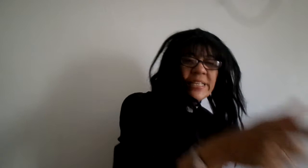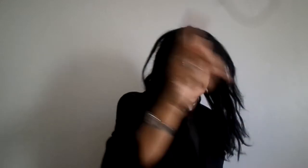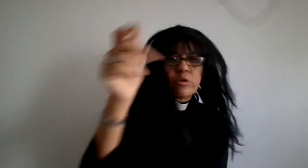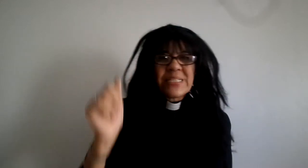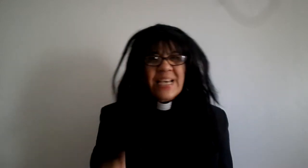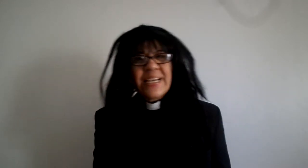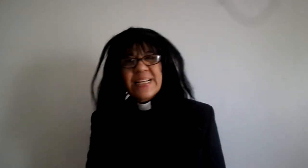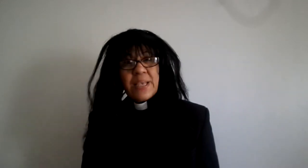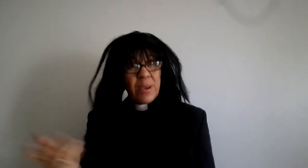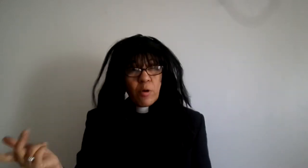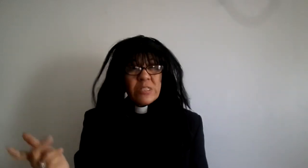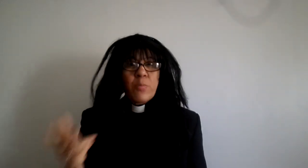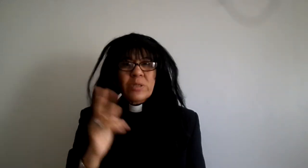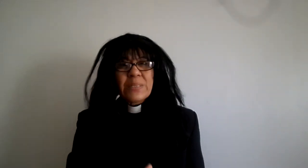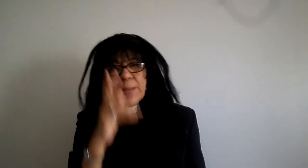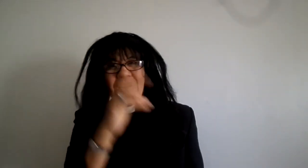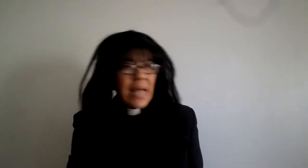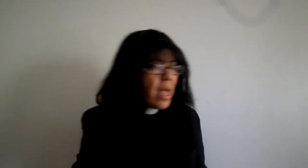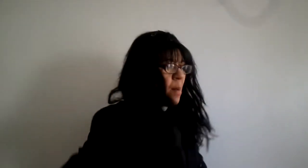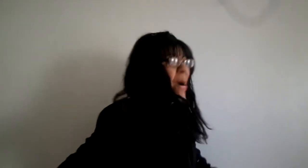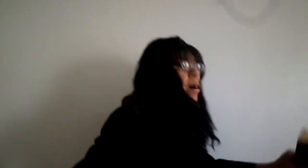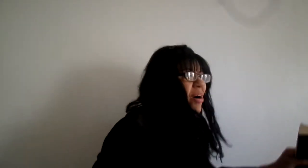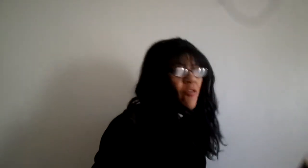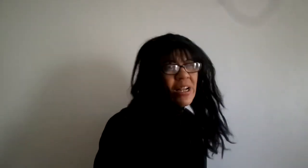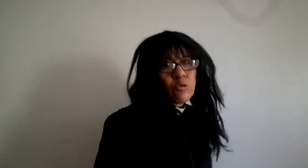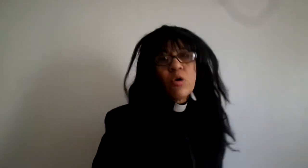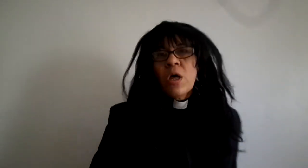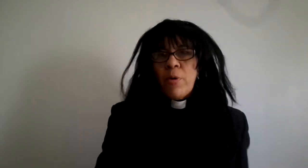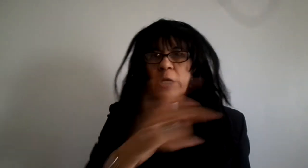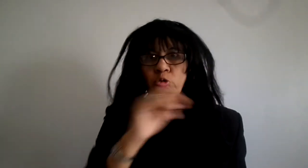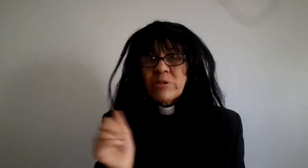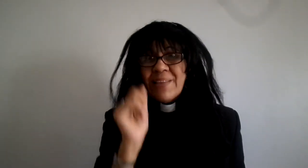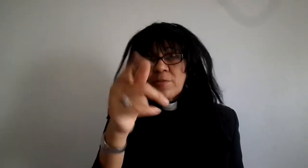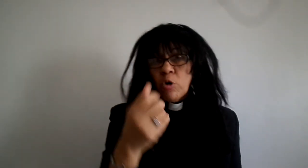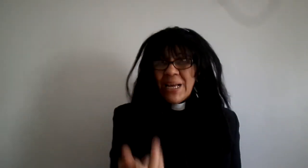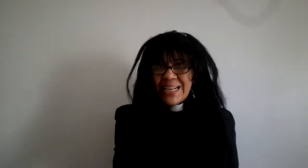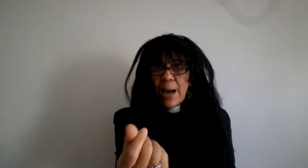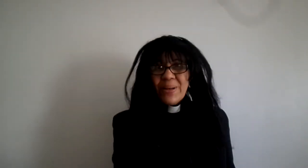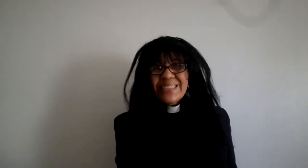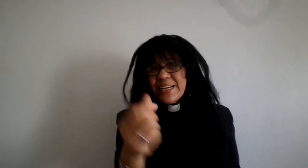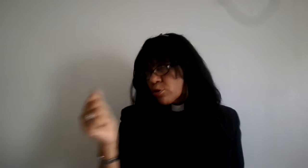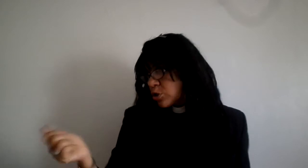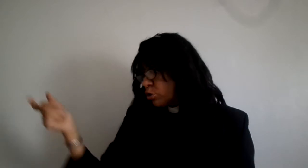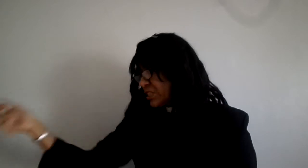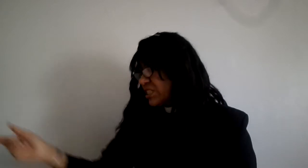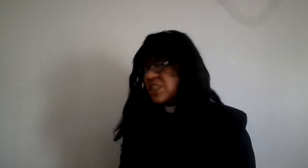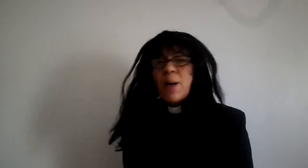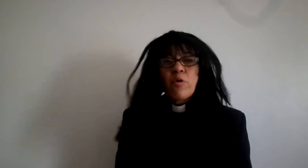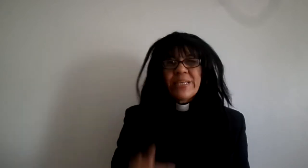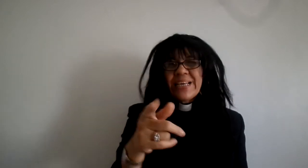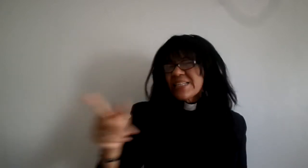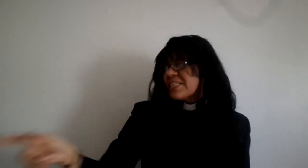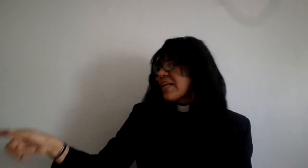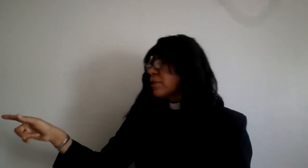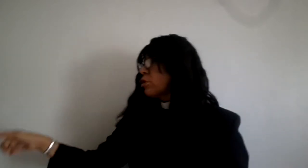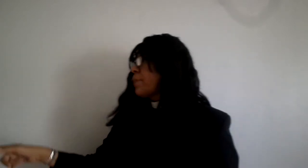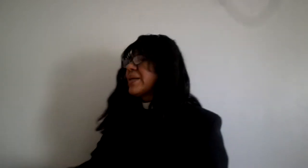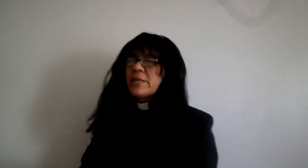dentro de esa iglesia. Y vemos eso y botan de pata, pa, para afuera tú, porque tú no estás dando la plata que nosotros necesitamos y este sí está dando la plata y